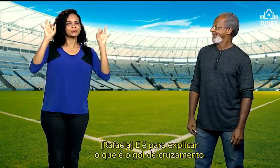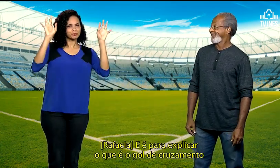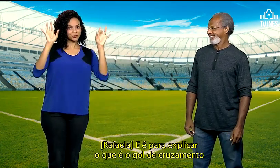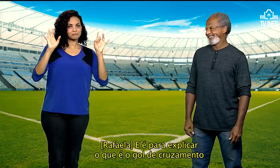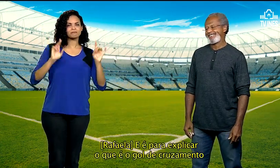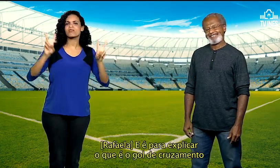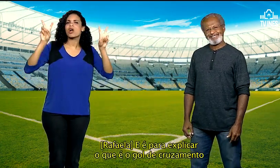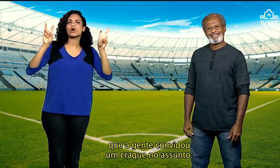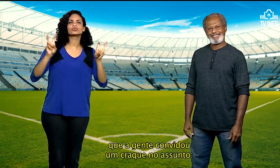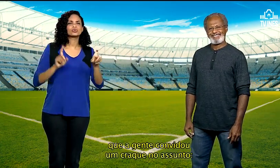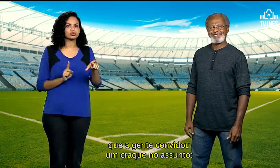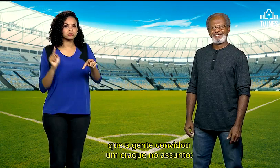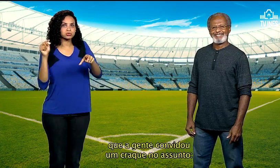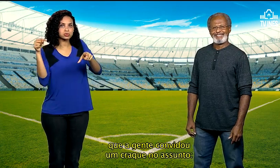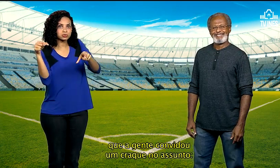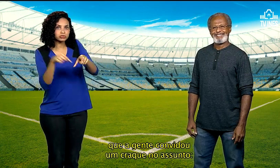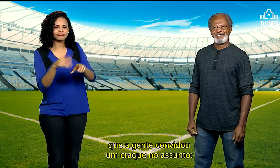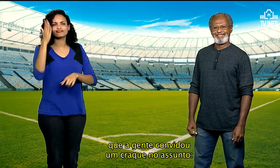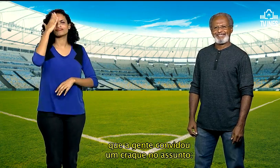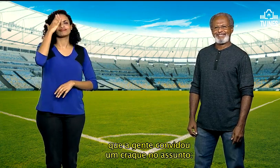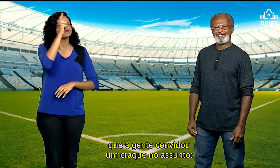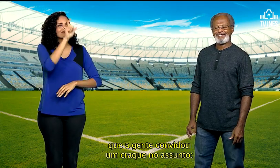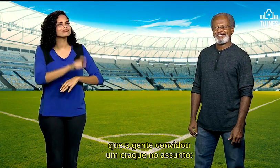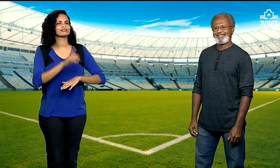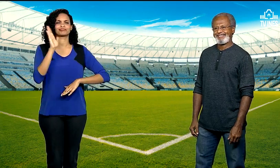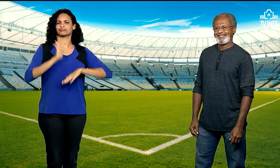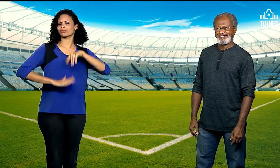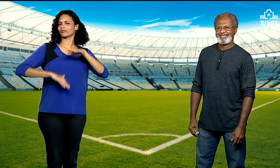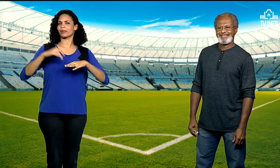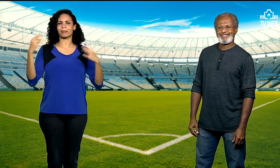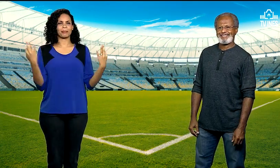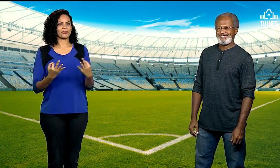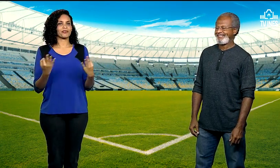é o gol de cruzamento que a gente convidou um craque no assunto.